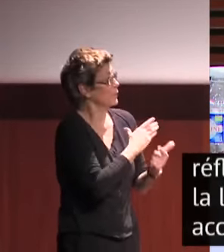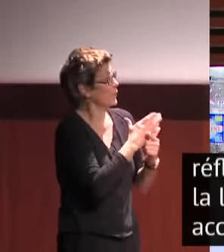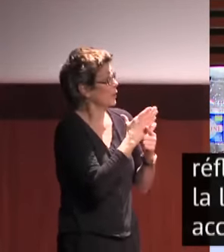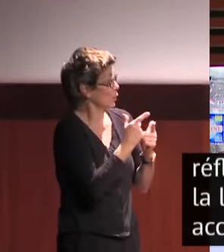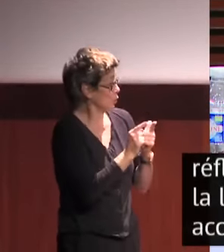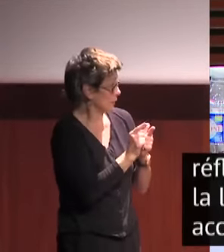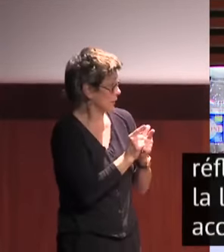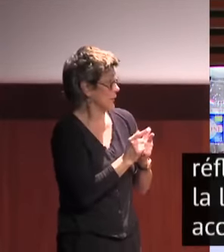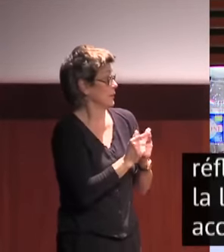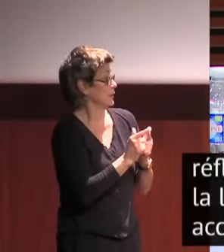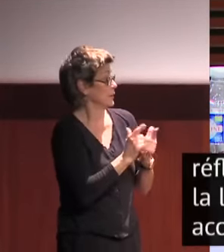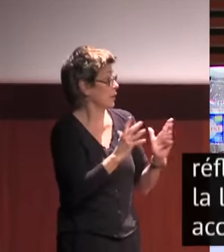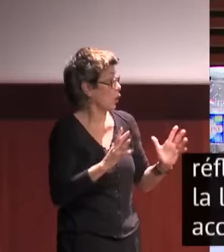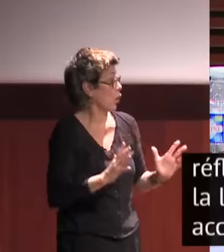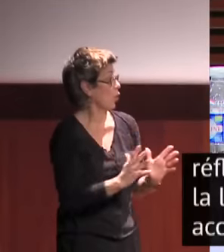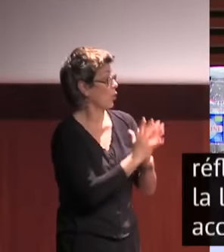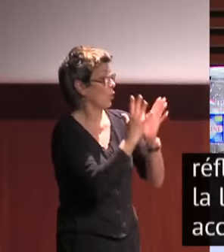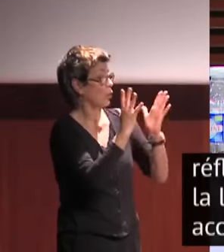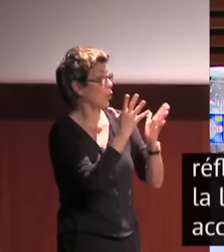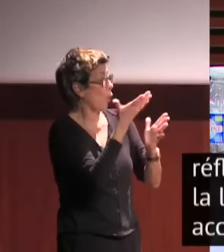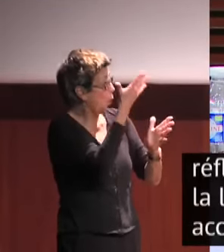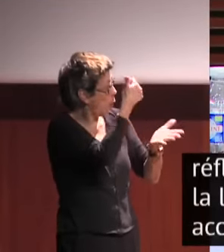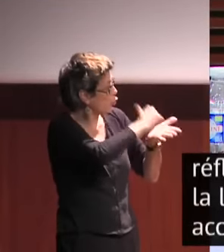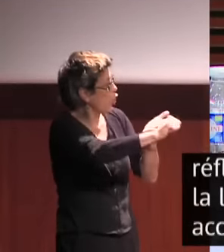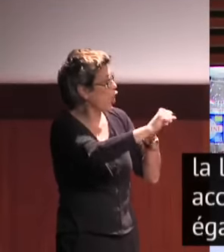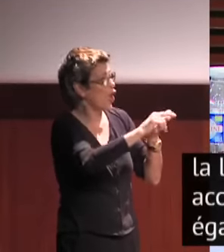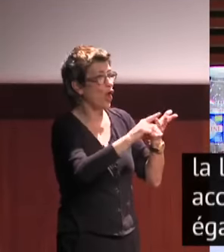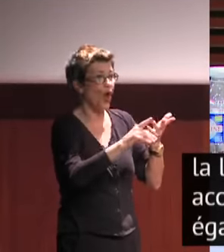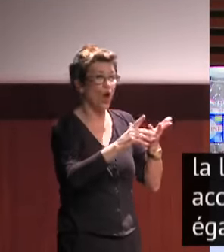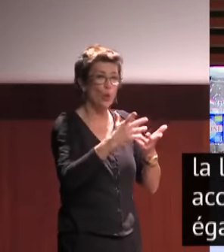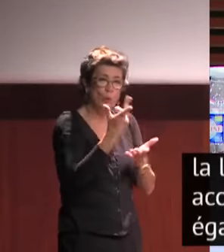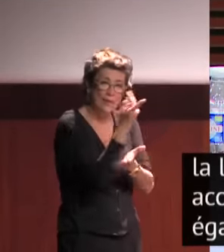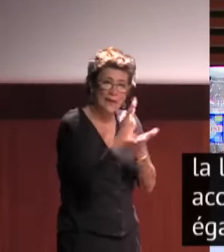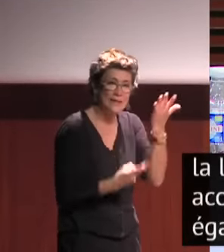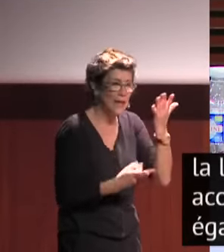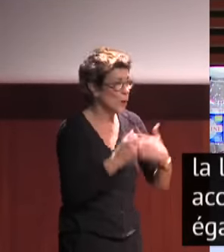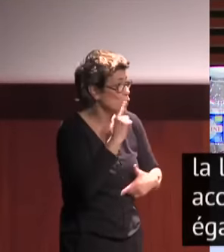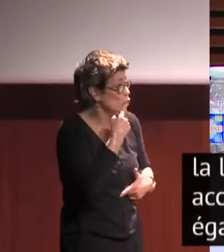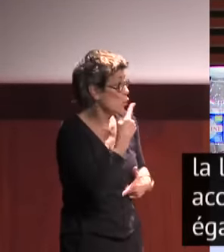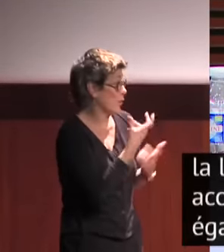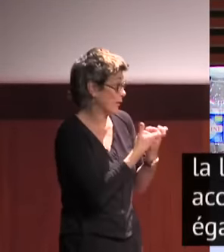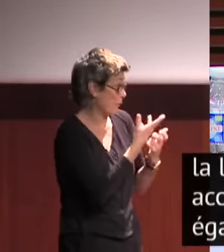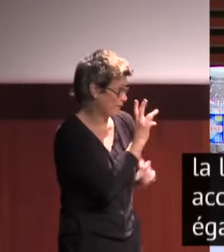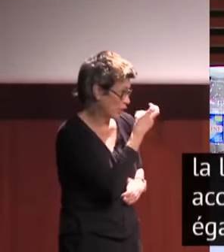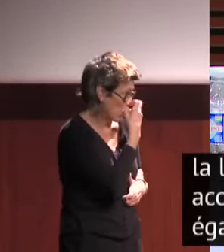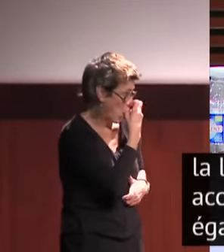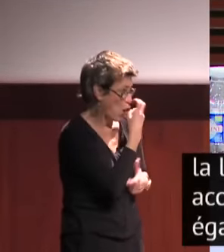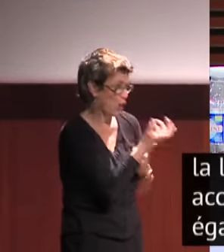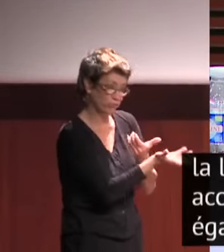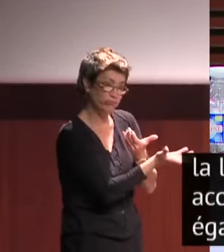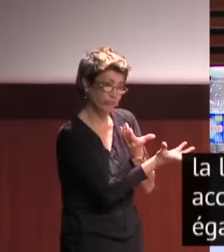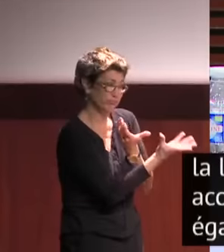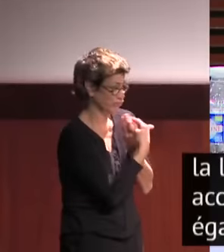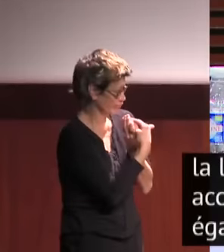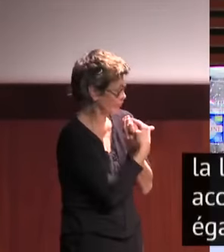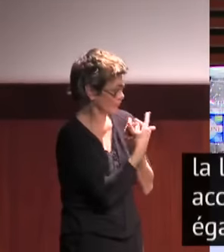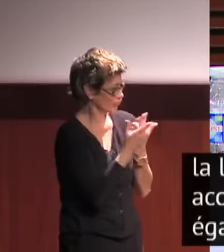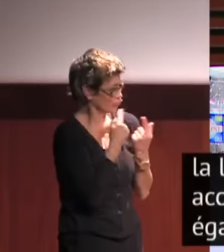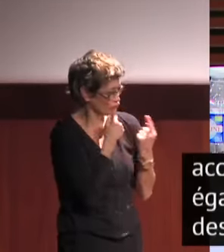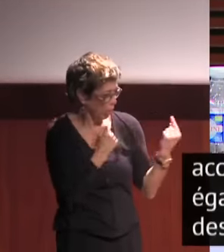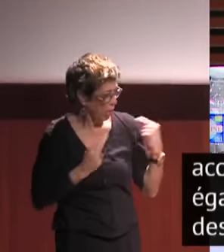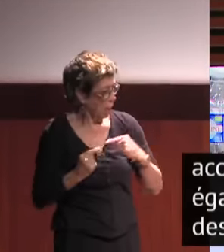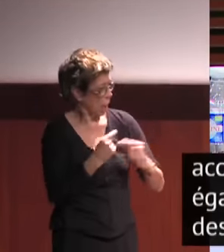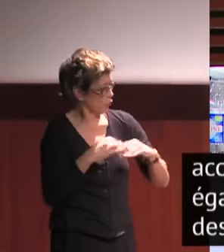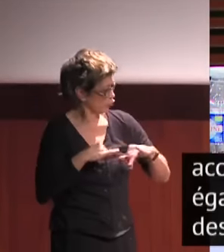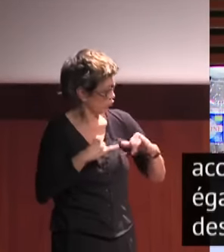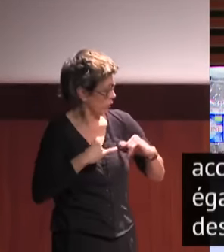de mettre en place des rencontres avec des auteurs et des dessinateurs sourds, comme Victor Abou, qui a pu venir à une table ronde avec nos jeunes. Donc,